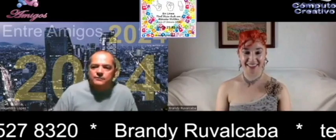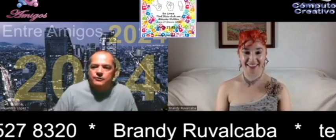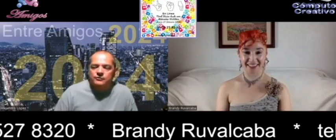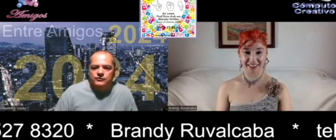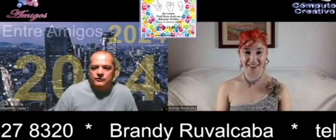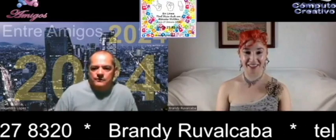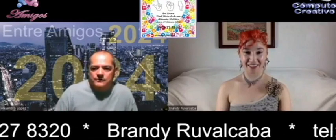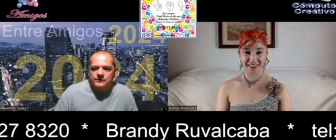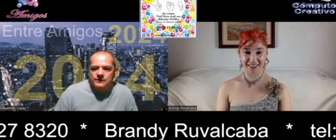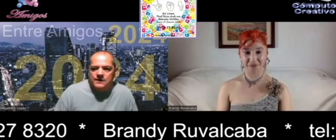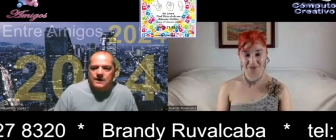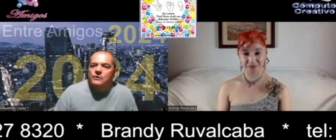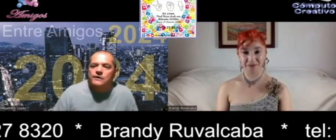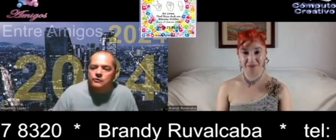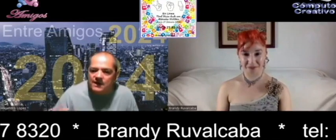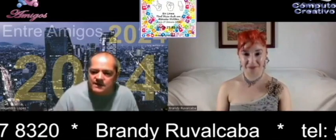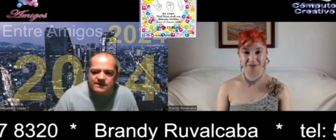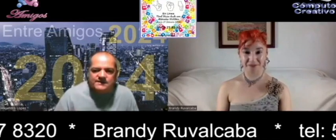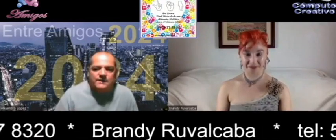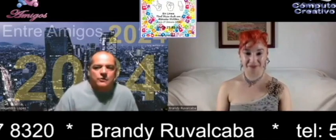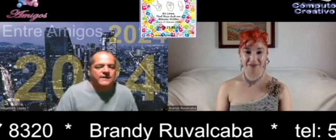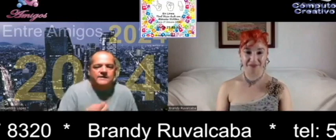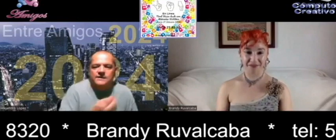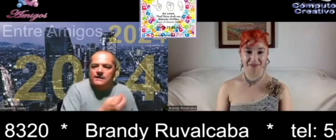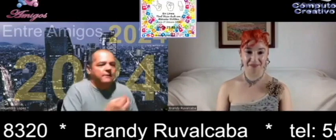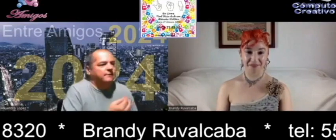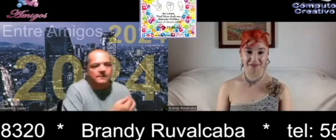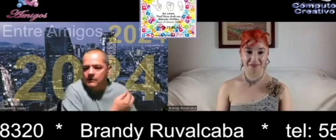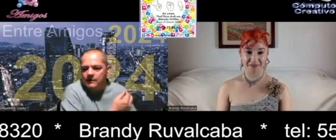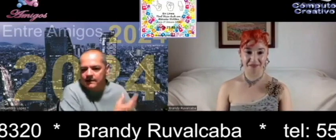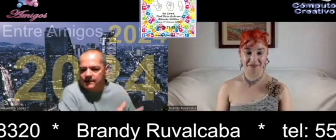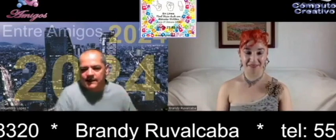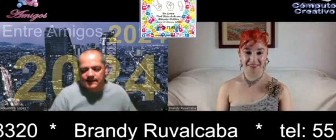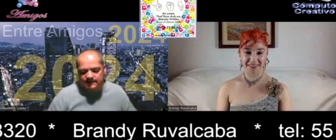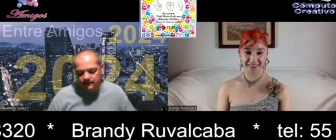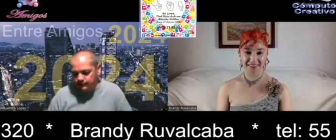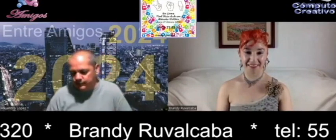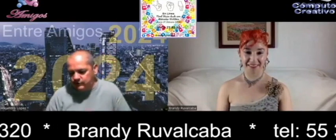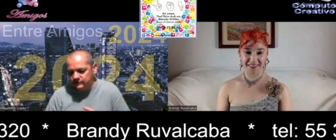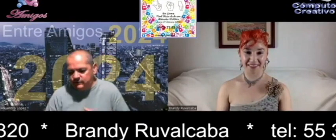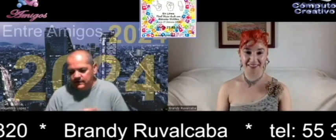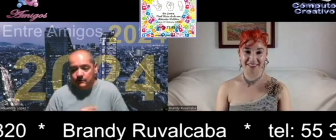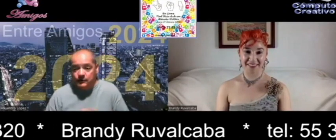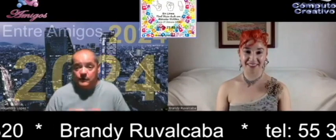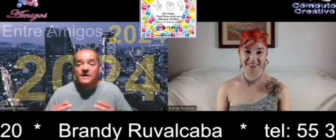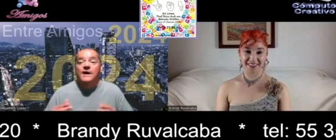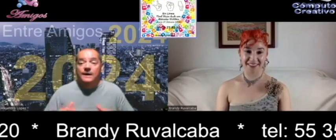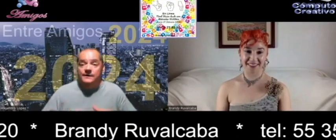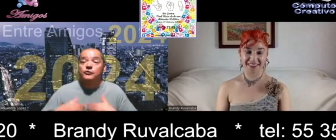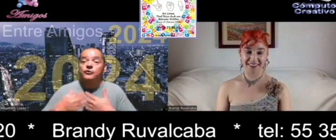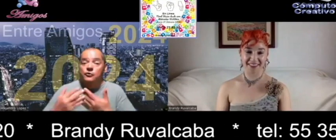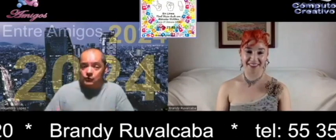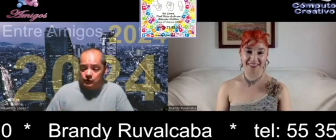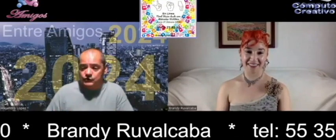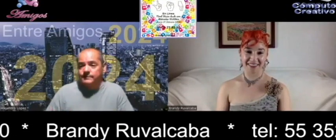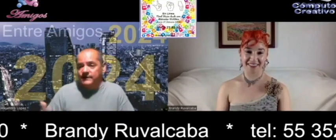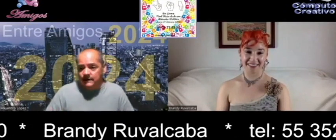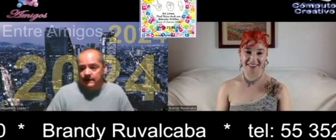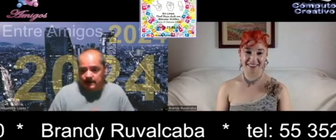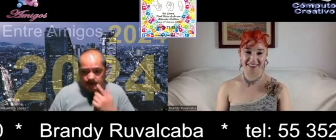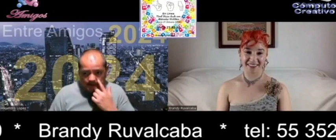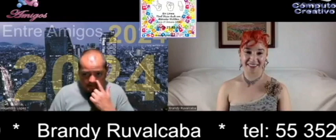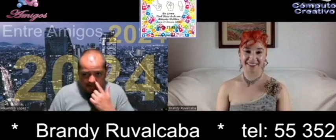darle mucha promoción a lo que tú haces, a lo que hace mi amigo Gabriel, que estamos próximos a lo mejor a abrir otro